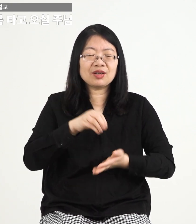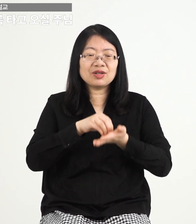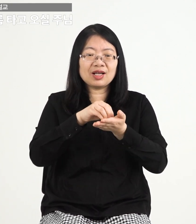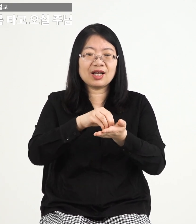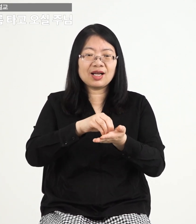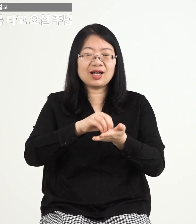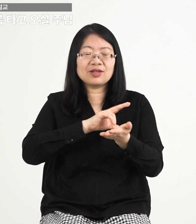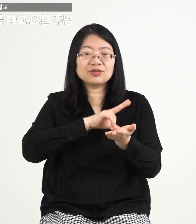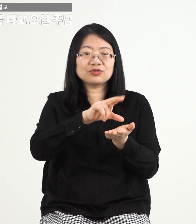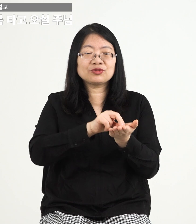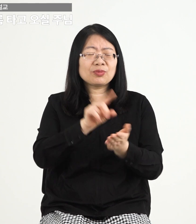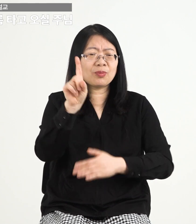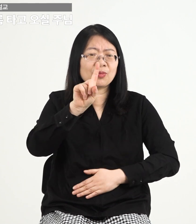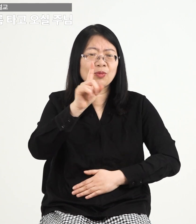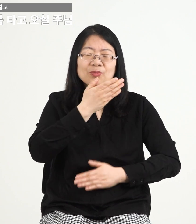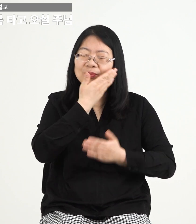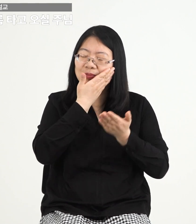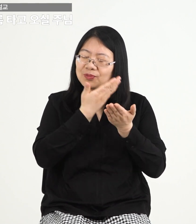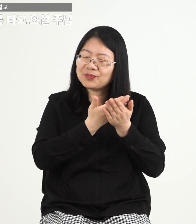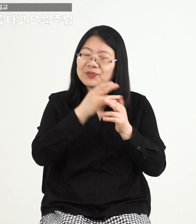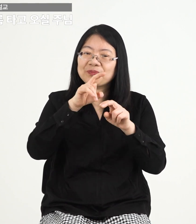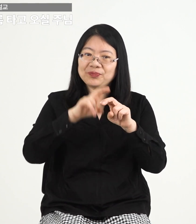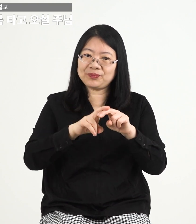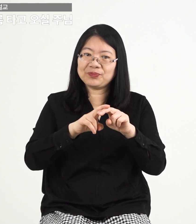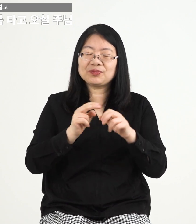뭐냐? 보좌라는 개념이에요. 보좌.